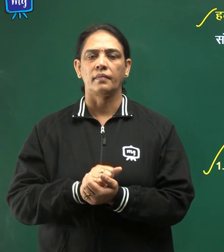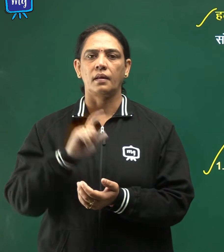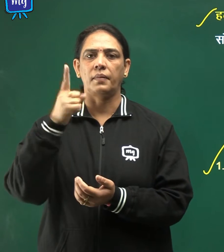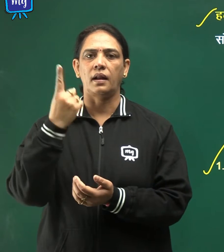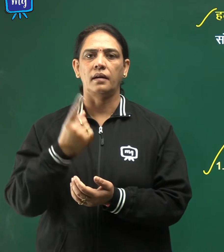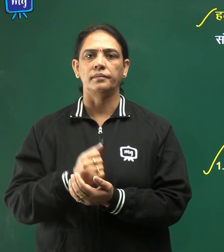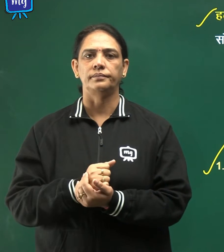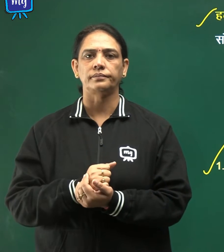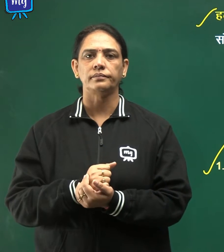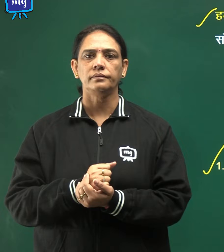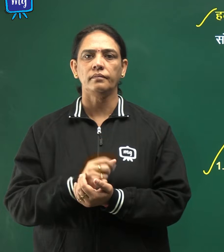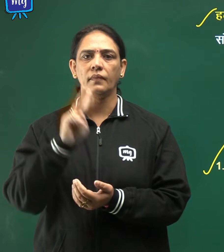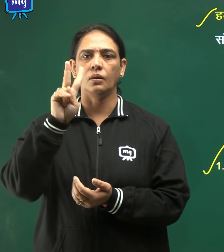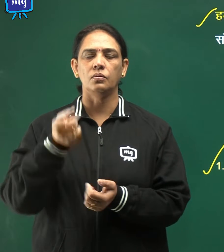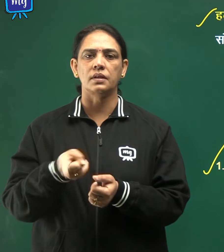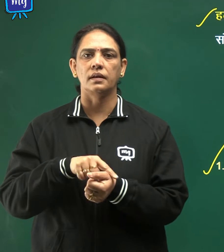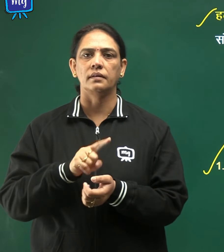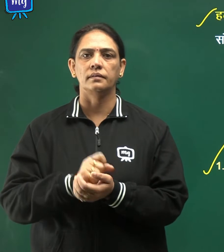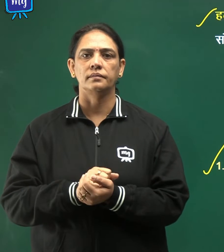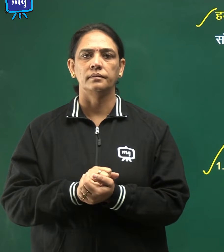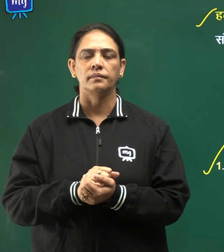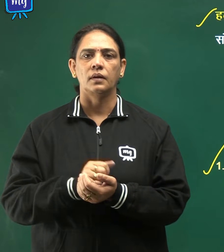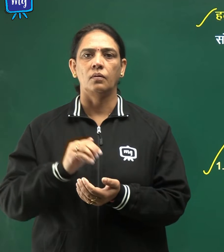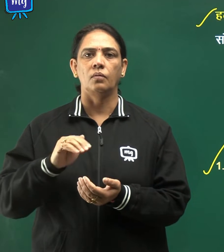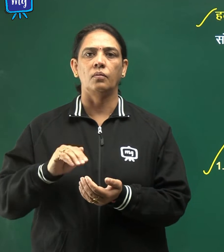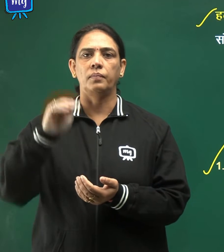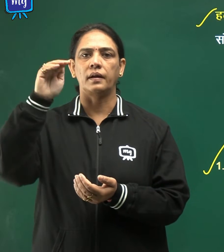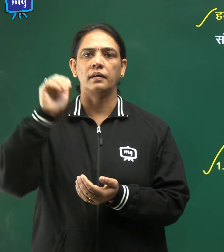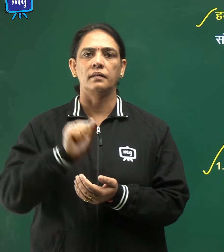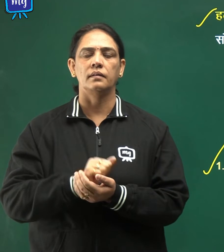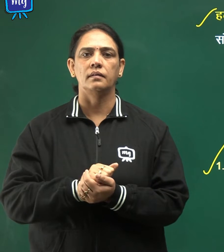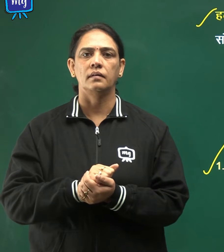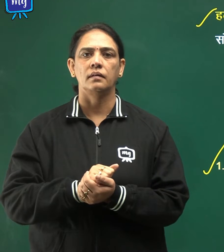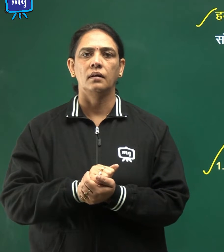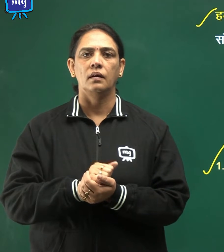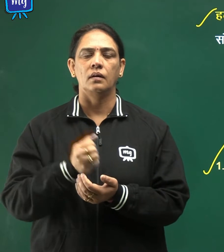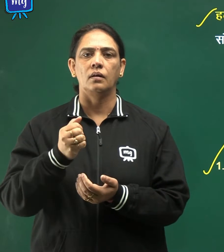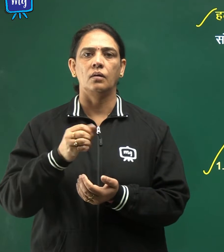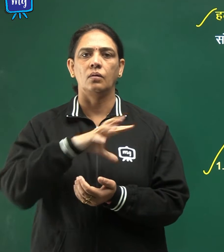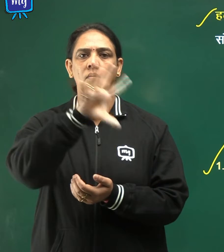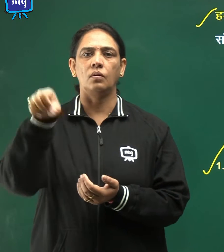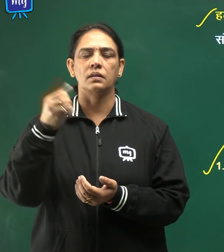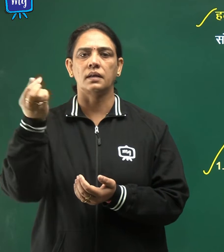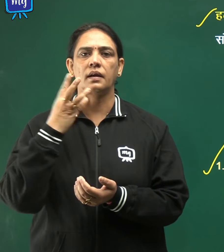पहला, 2 से ऊपर कुल अंक